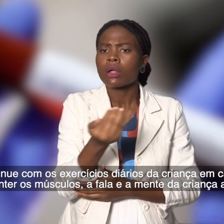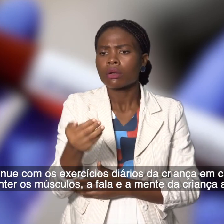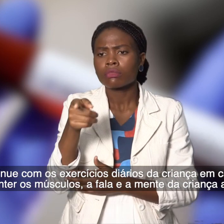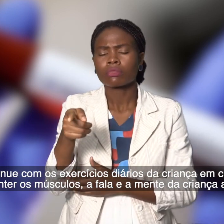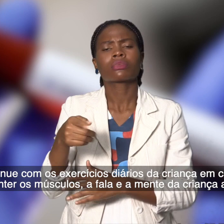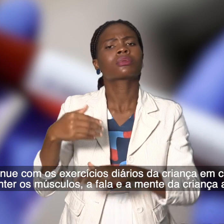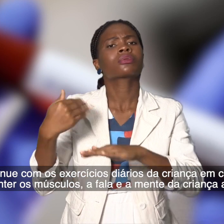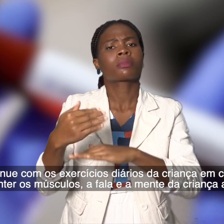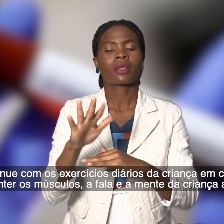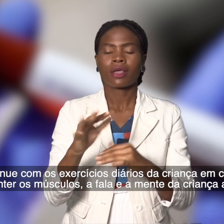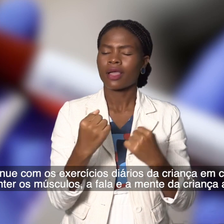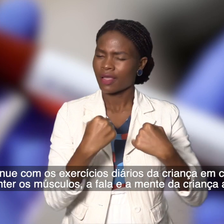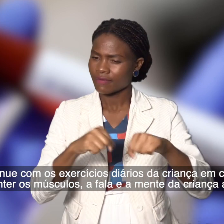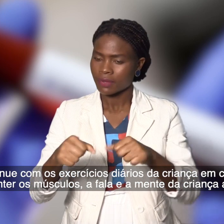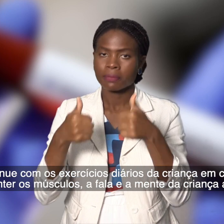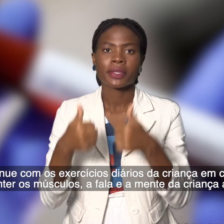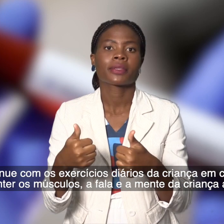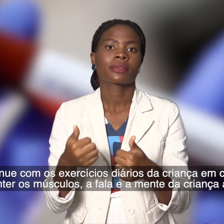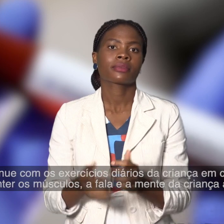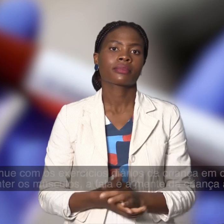fala e a mente da criança ativos.